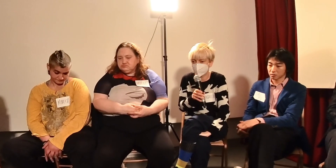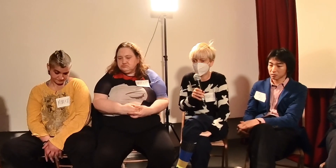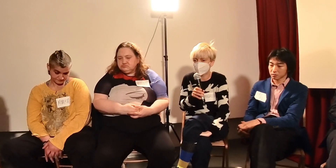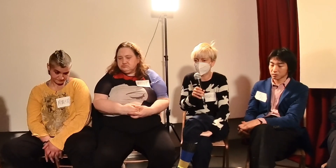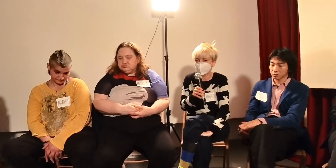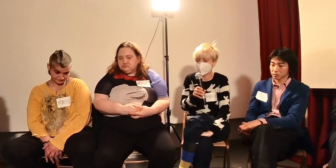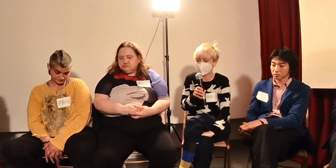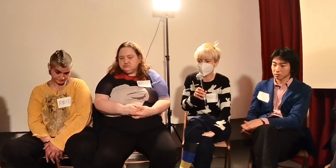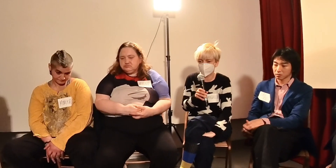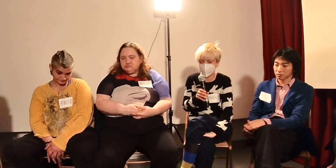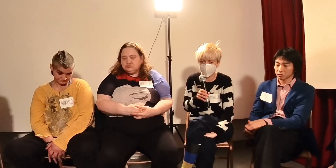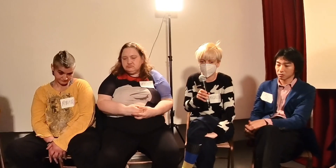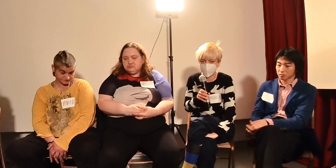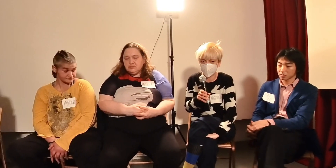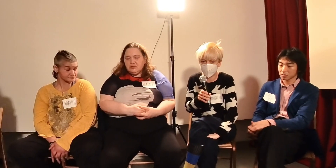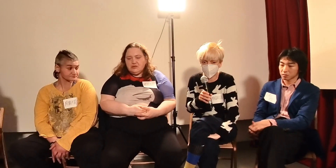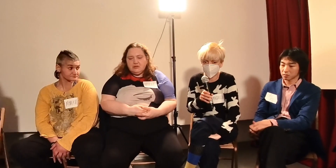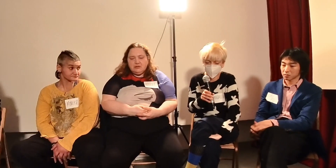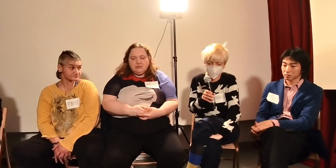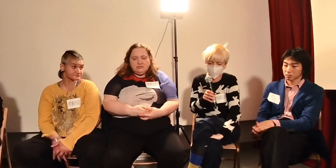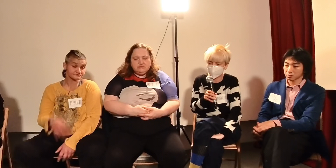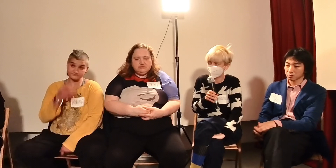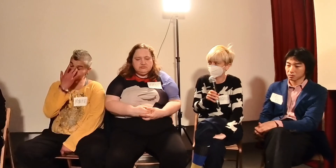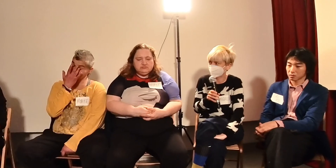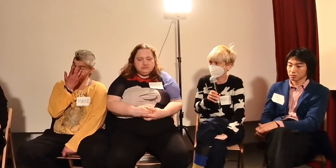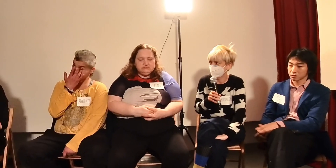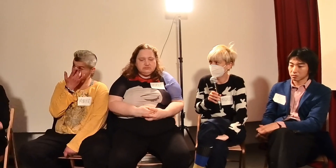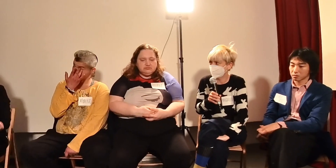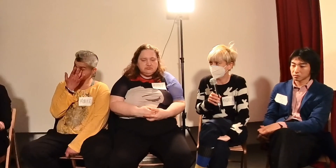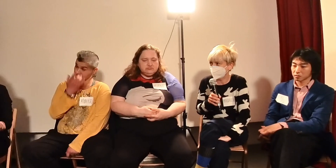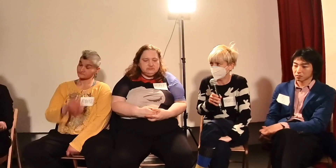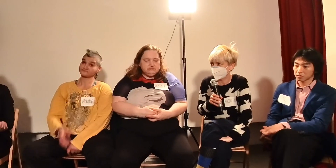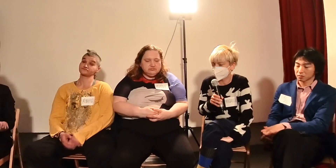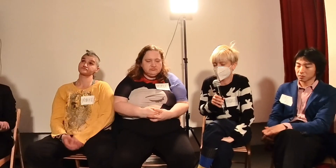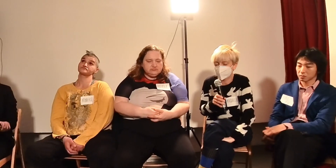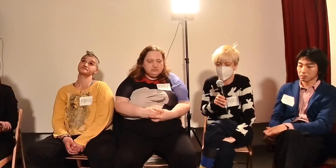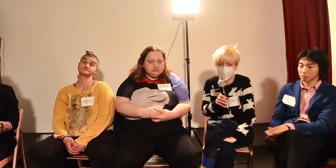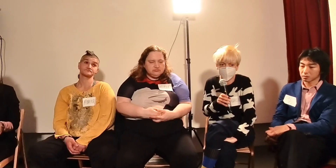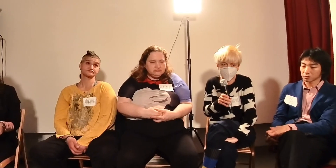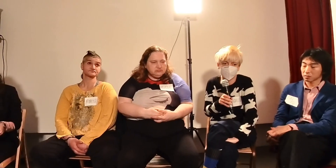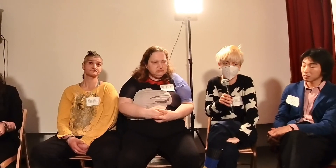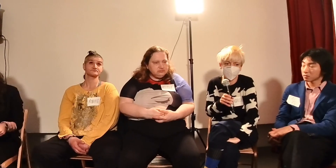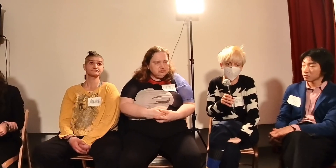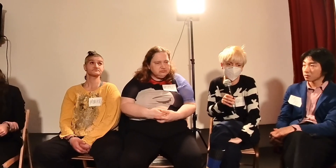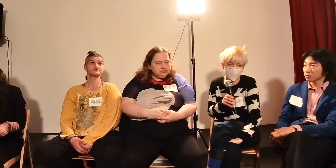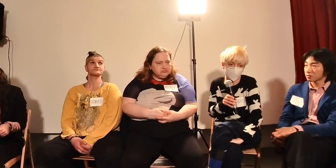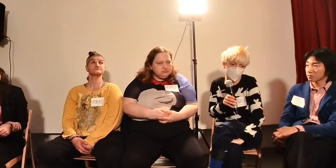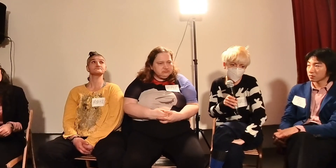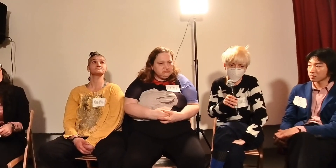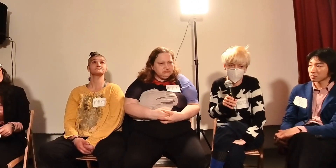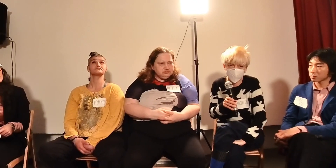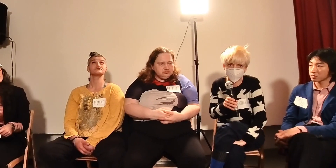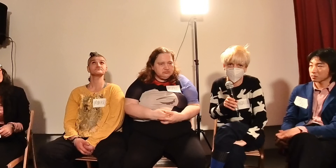jedné rezidenci, kde vznikl, po které vznikl náš kolektiv. Vlastně jsme přišli společně a byl